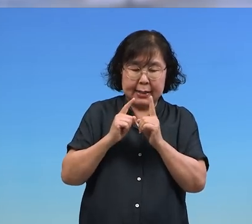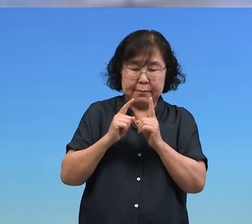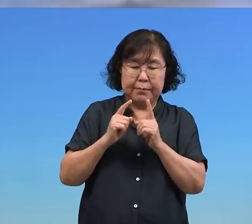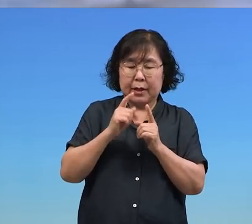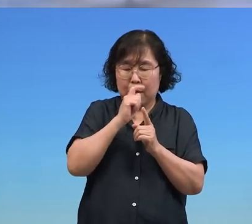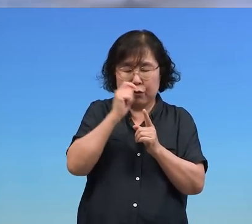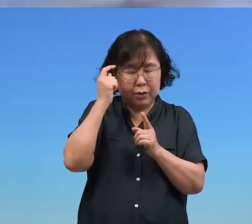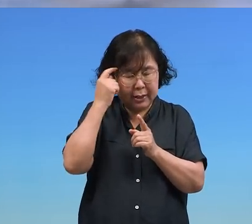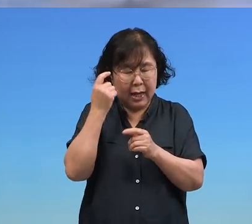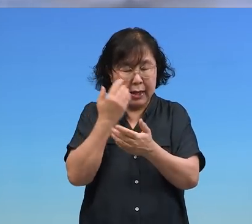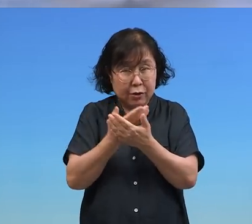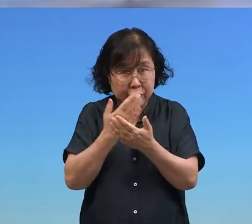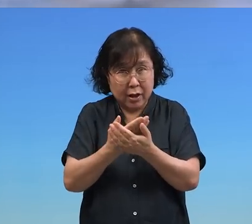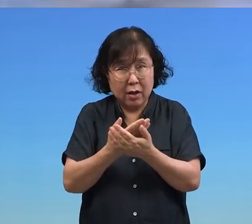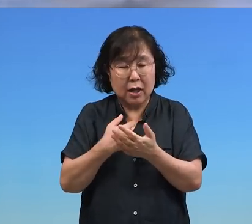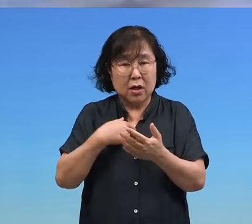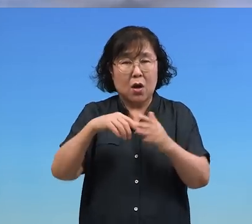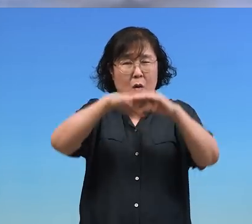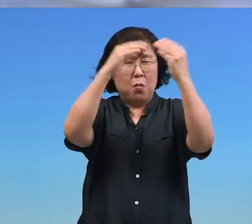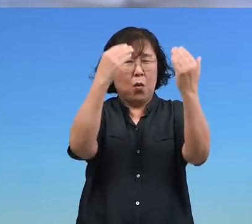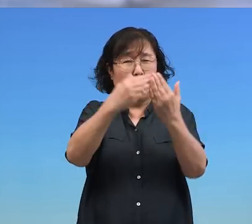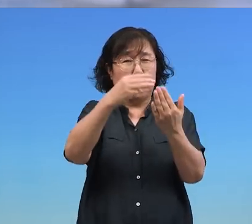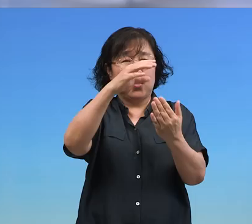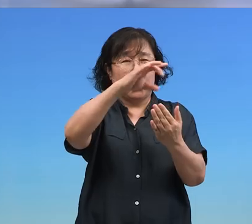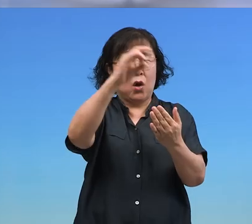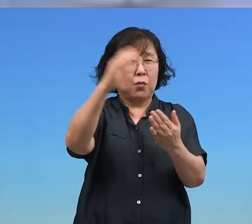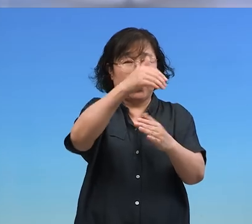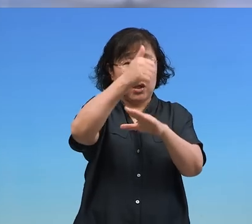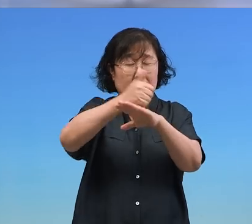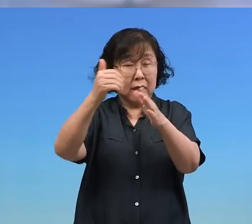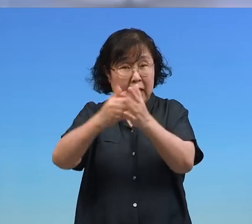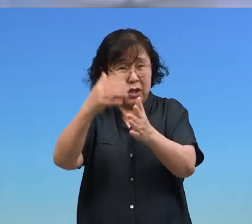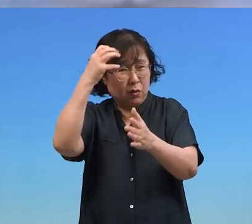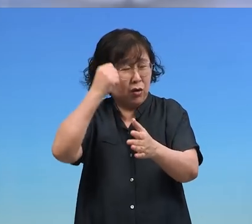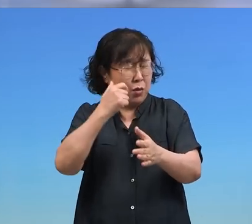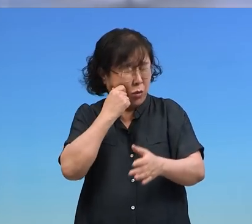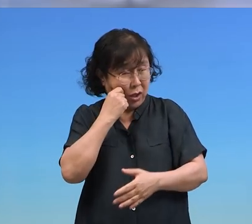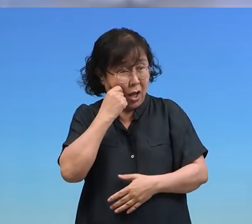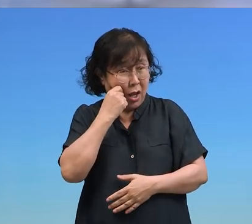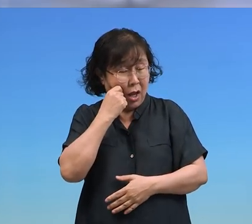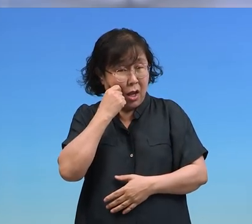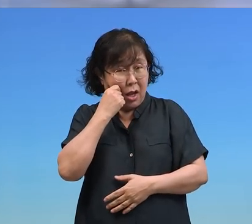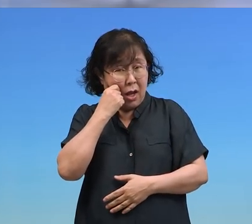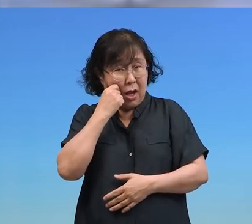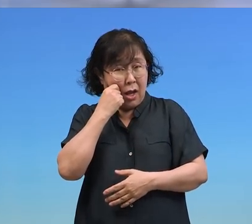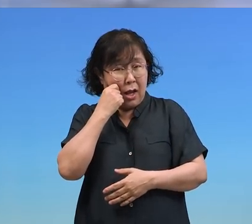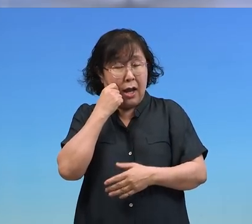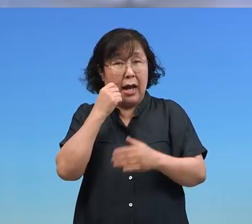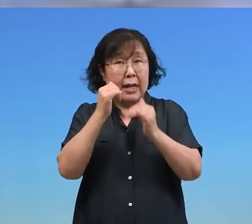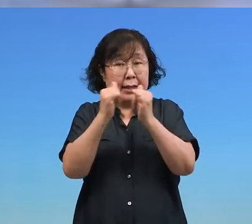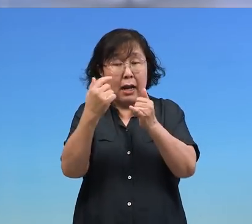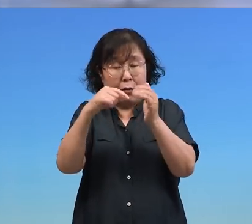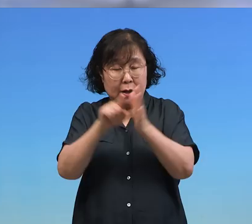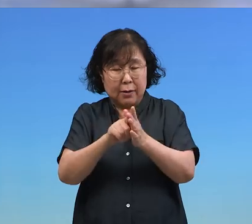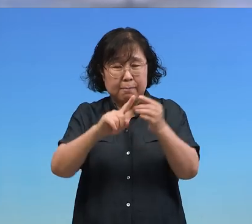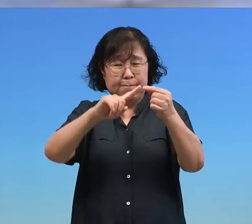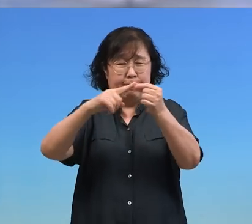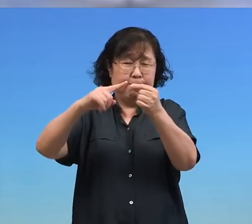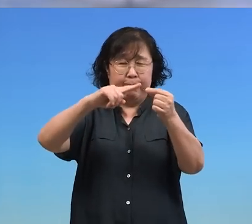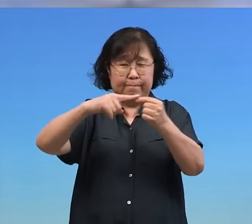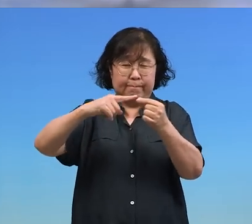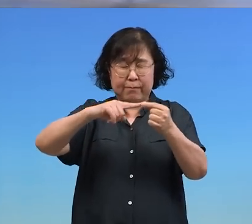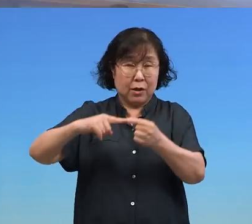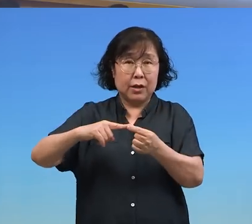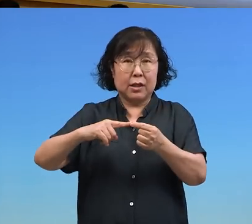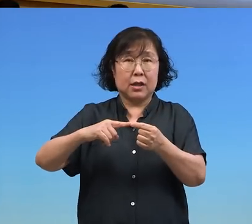암송을 해 주시고요 그리고 이제 나는 저렇게 통으로는 절대로 못 외웁니다라는 사람을 위해서 한 구절씩 외우도록 또 했습니다